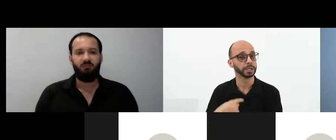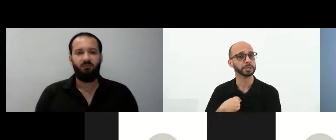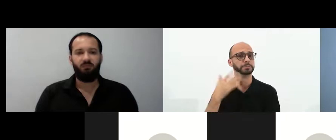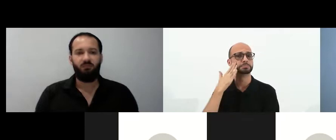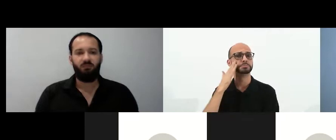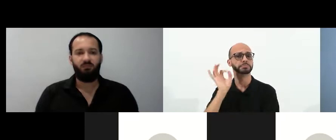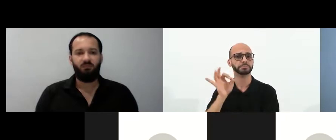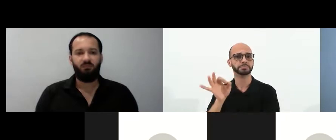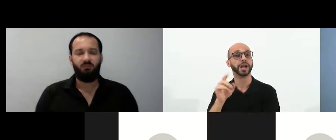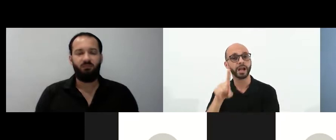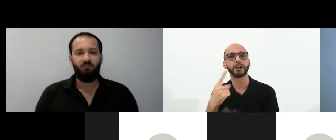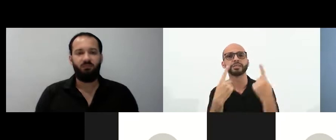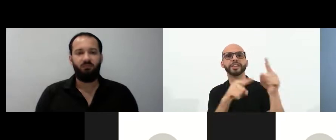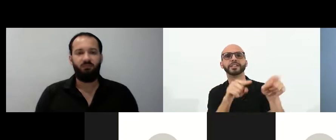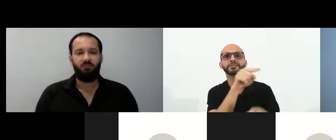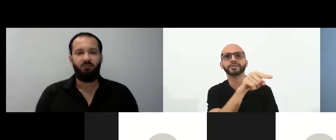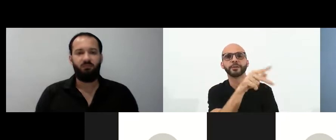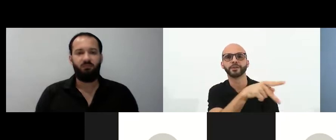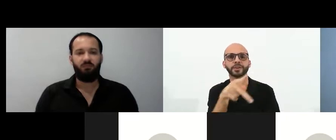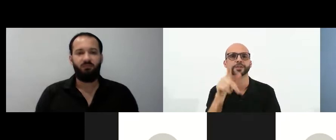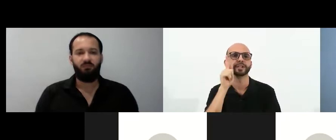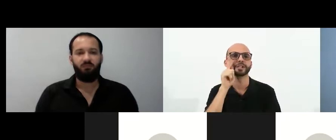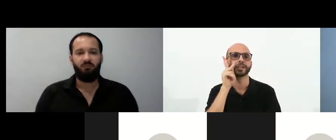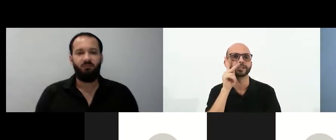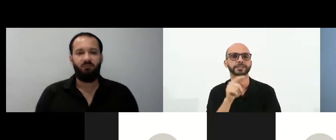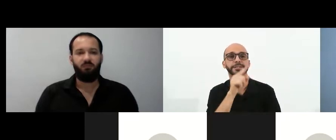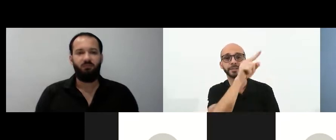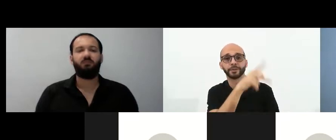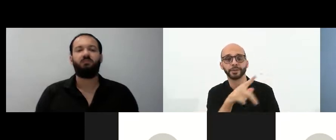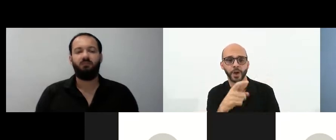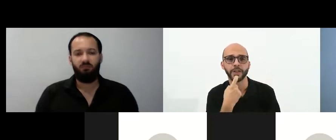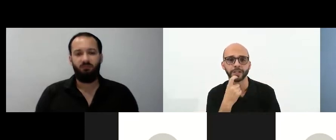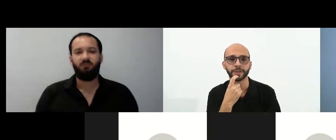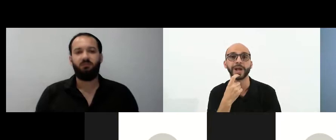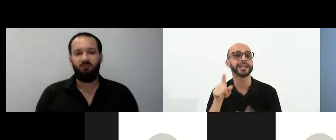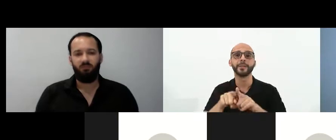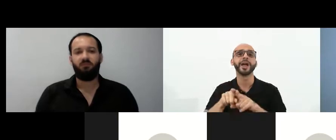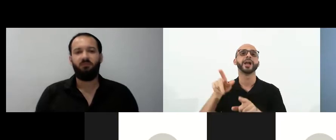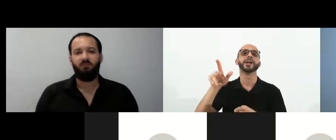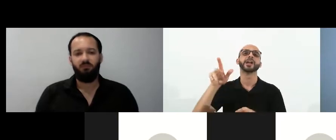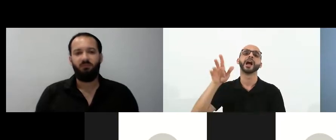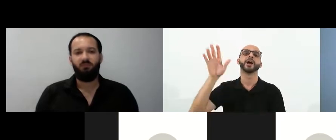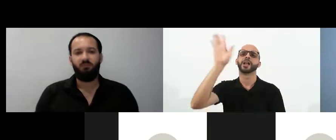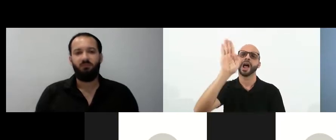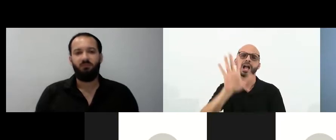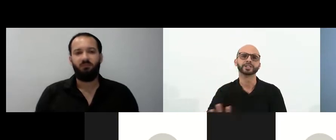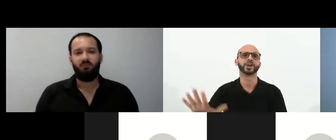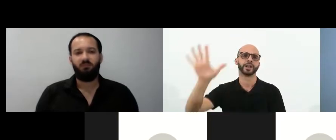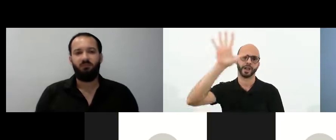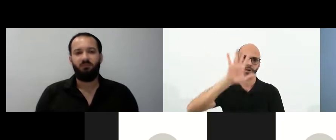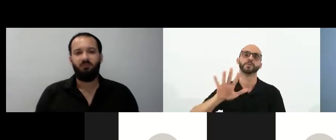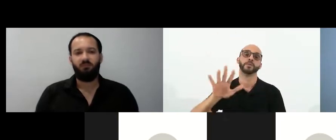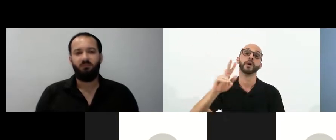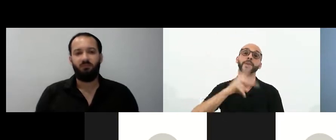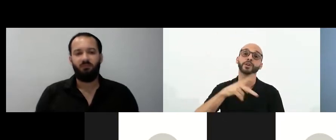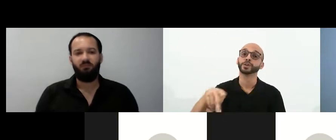como professor, eu, Marcelo. Eu entendo claramente qual que seria o desafio. O meu desafio como professor também, o Rodrigo, a Grace Kelly podem falar